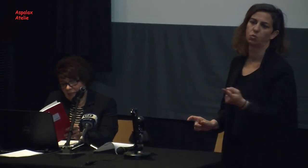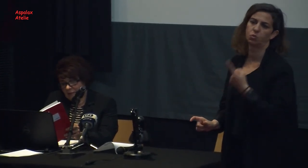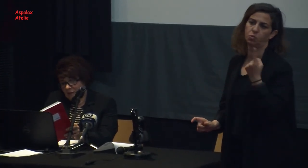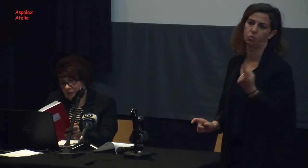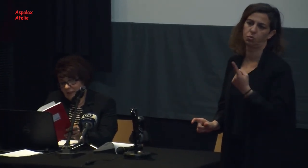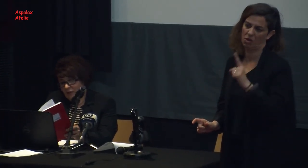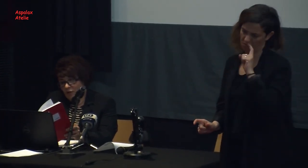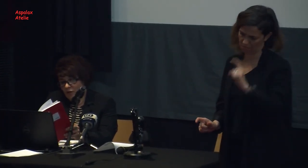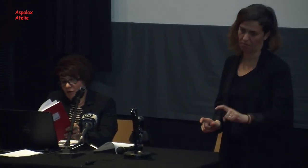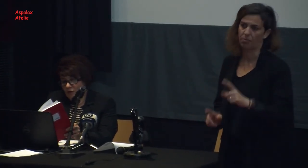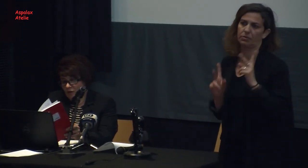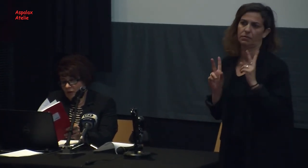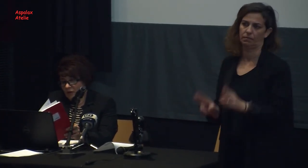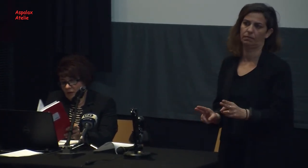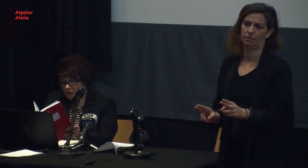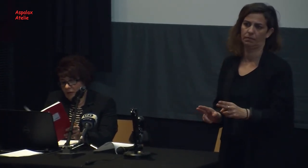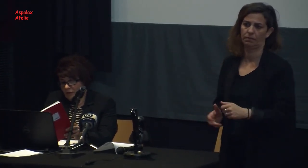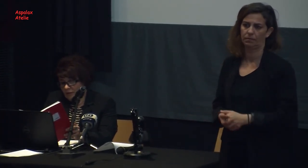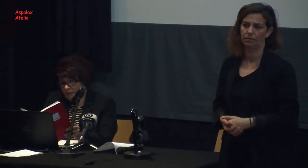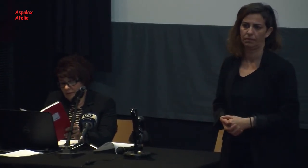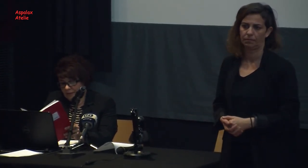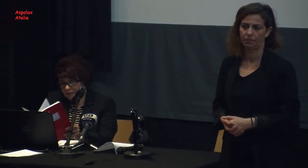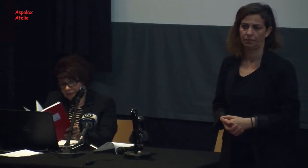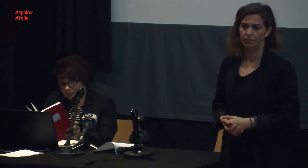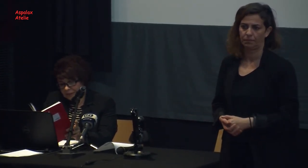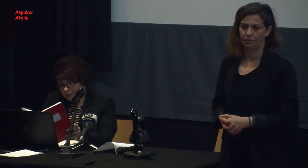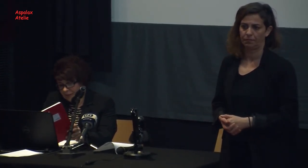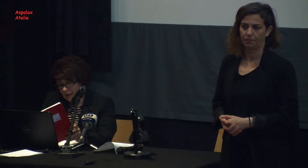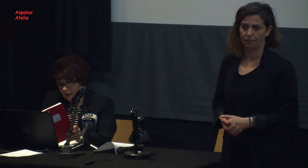Ένα πολύ σημαντικό,